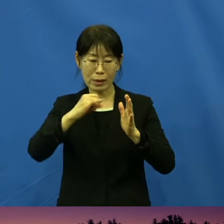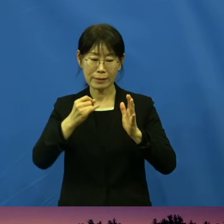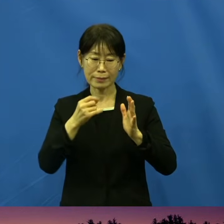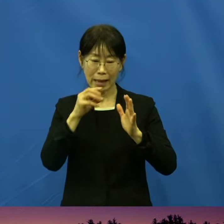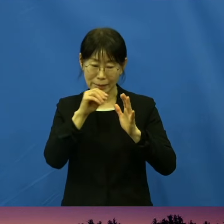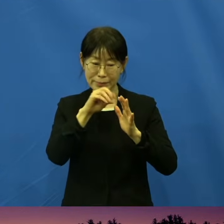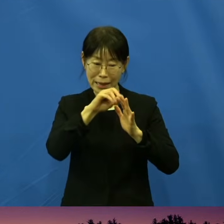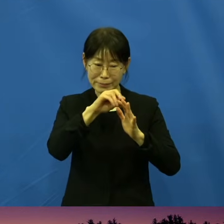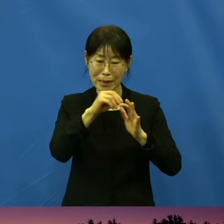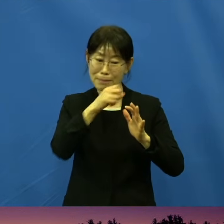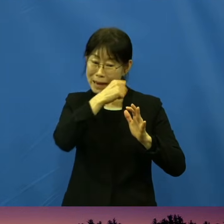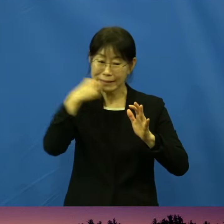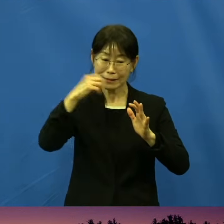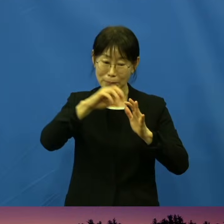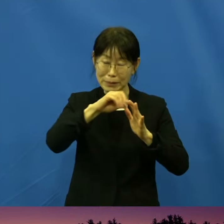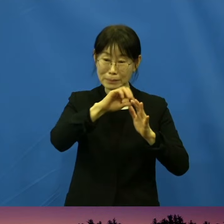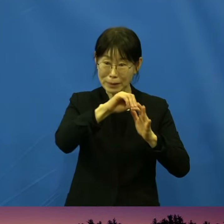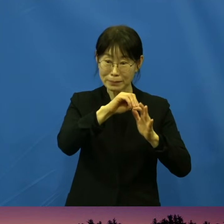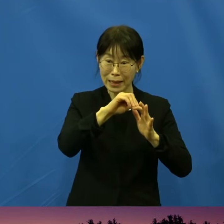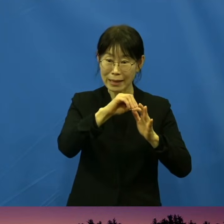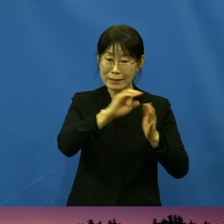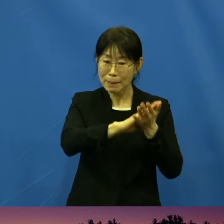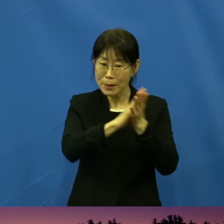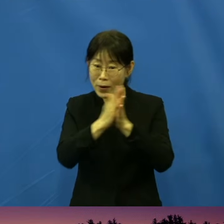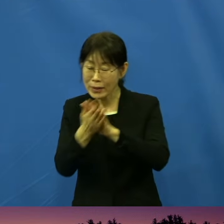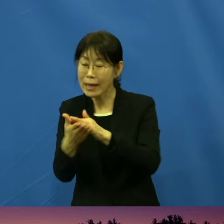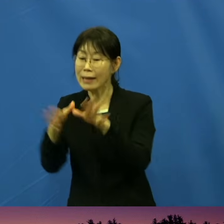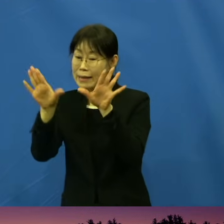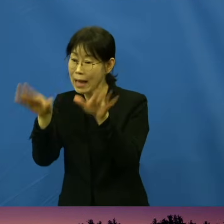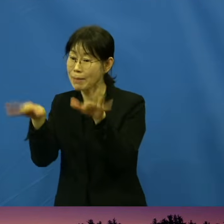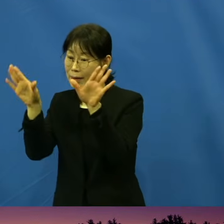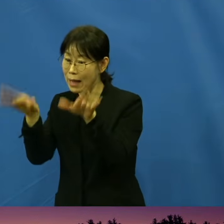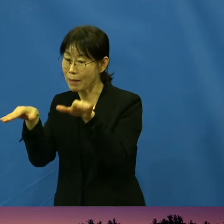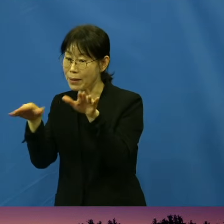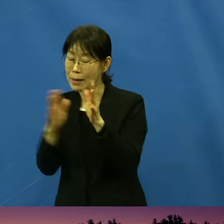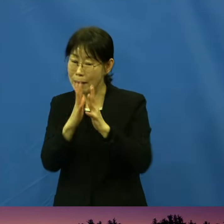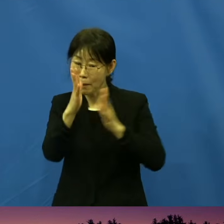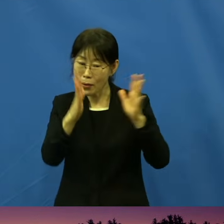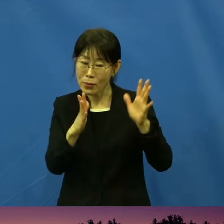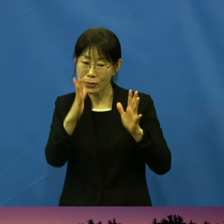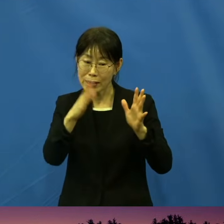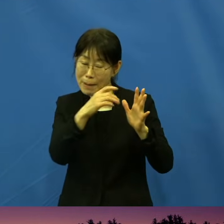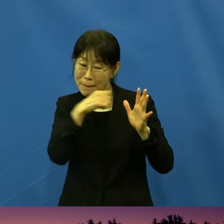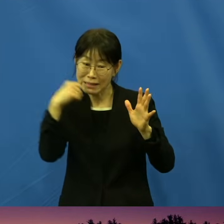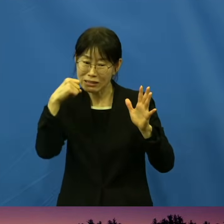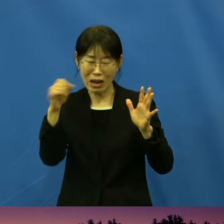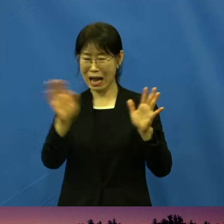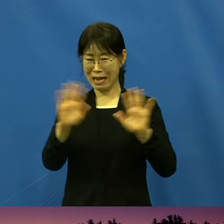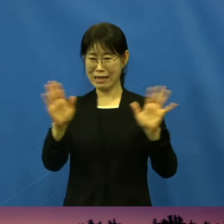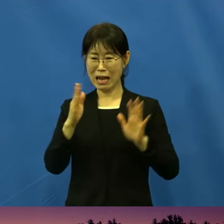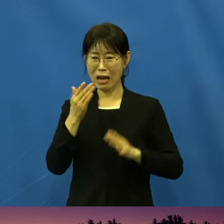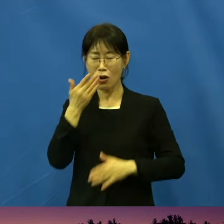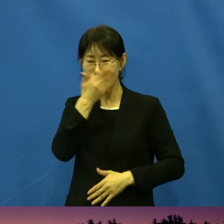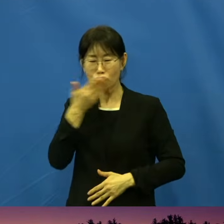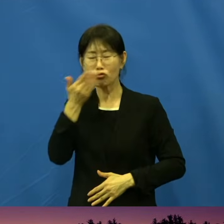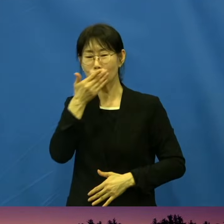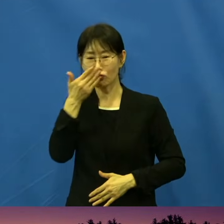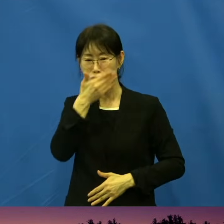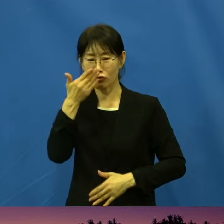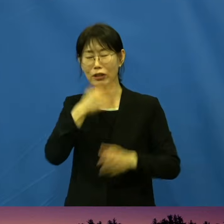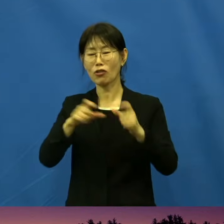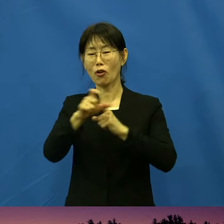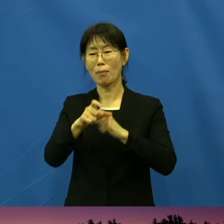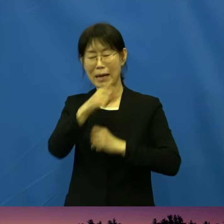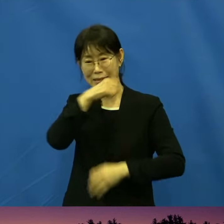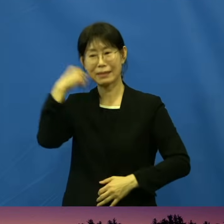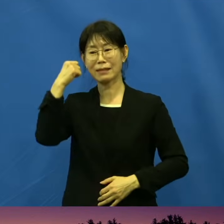이상 거기에 끌리지 않는 거예요. 존재의 변화가 일어난 거예요. 그러면 여러분, 우리가 선포해야 돼요. 매우 중요한 것은